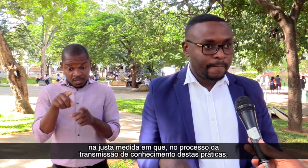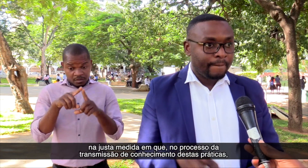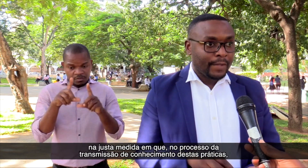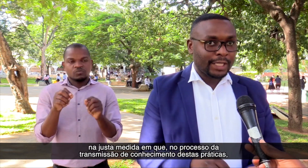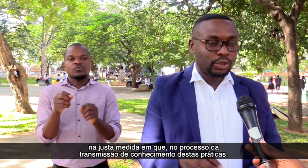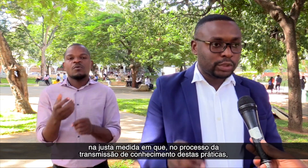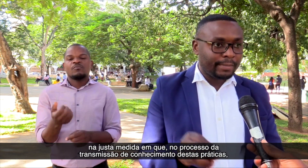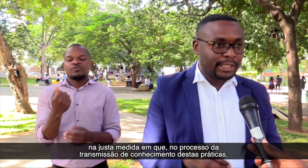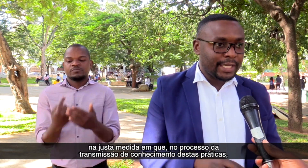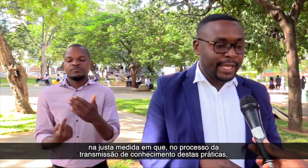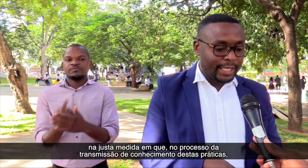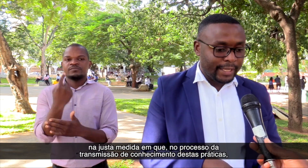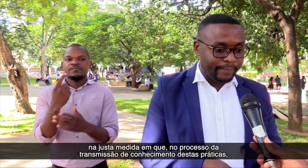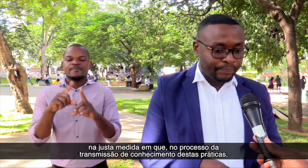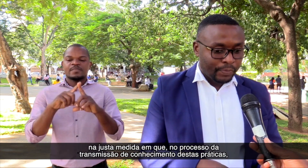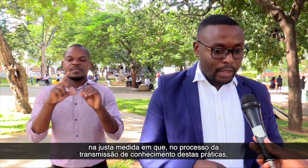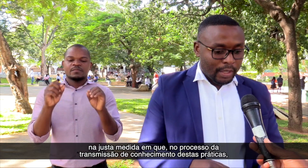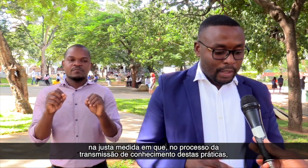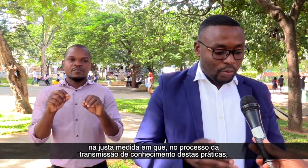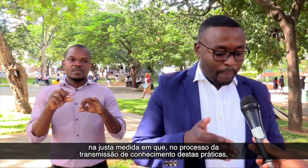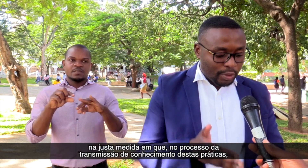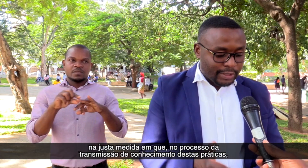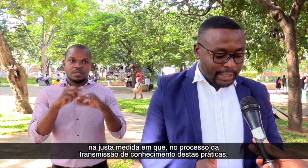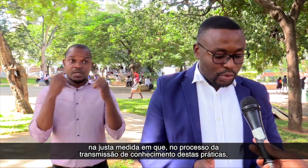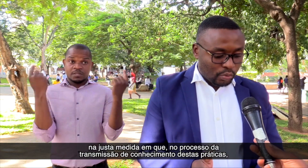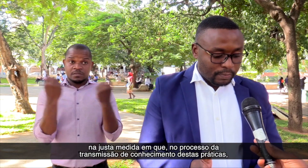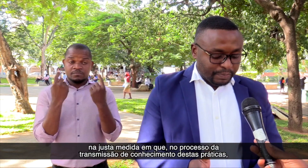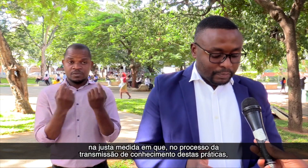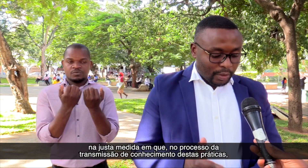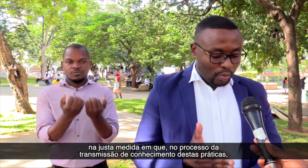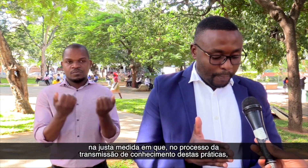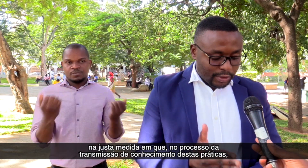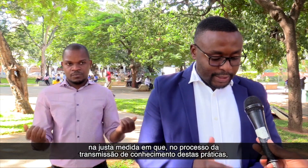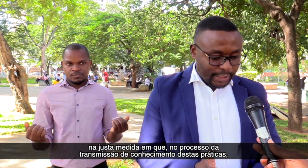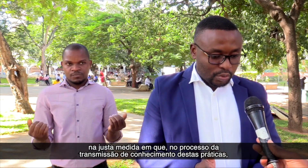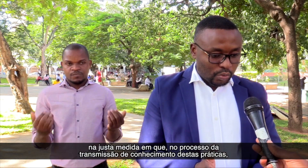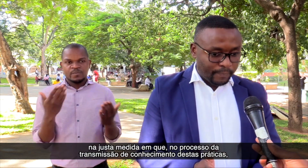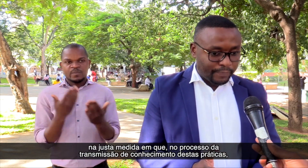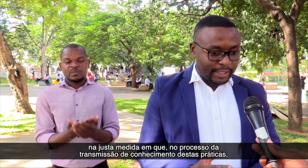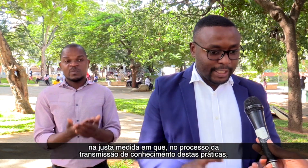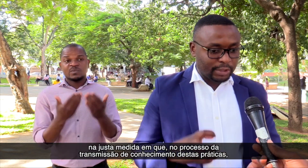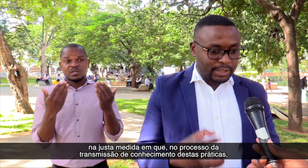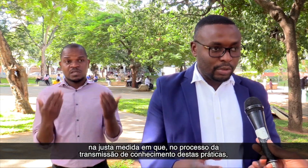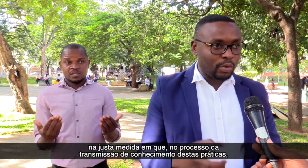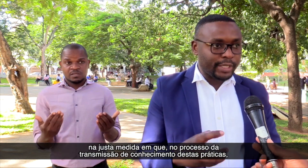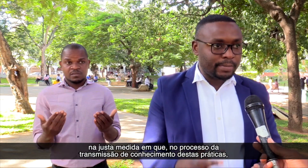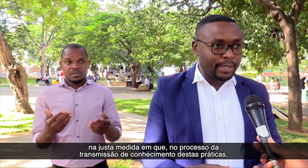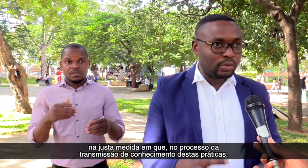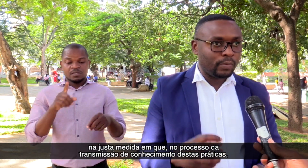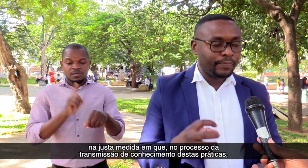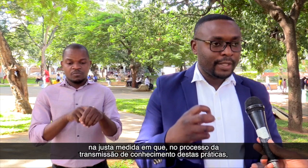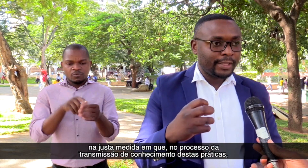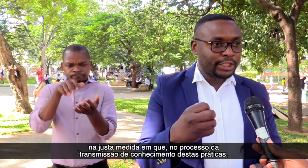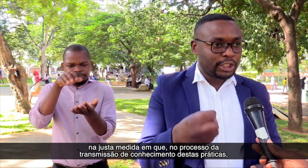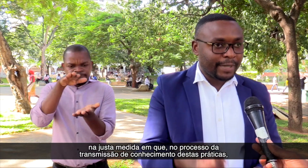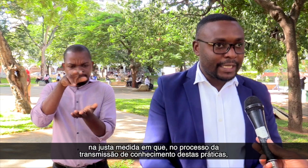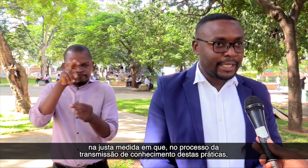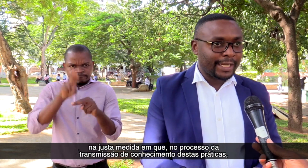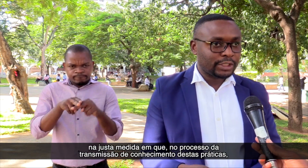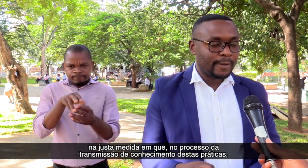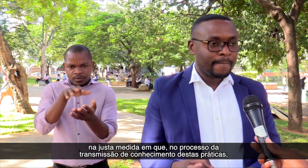prematuros, na justa medida em que no processo de transmissão de conhecimento